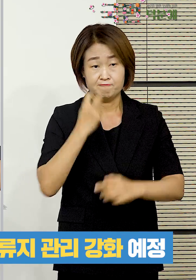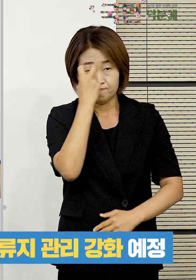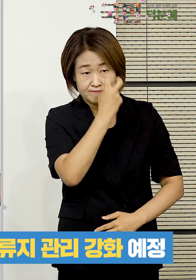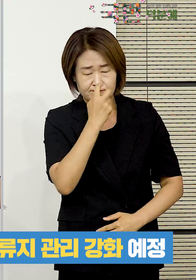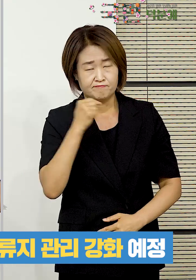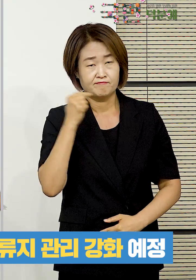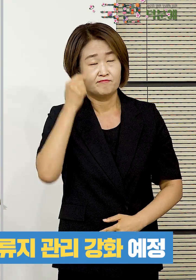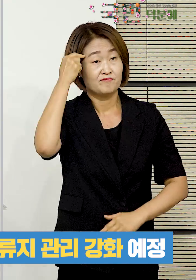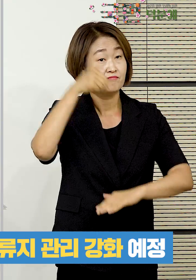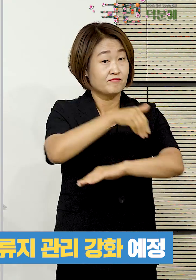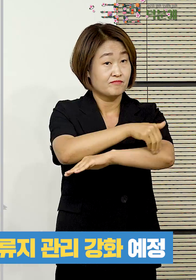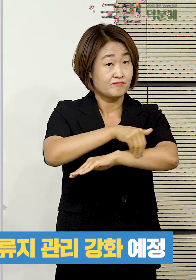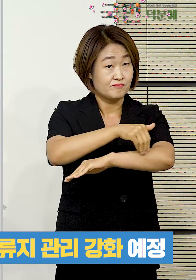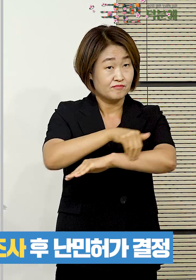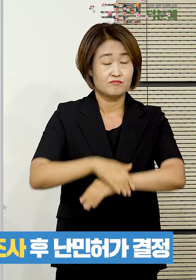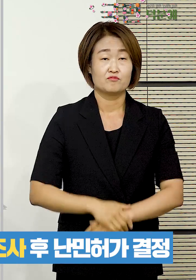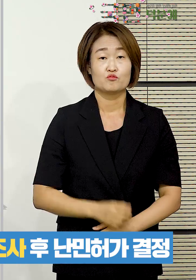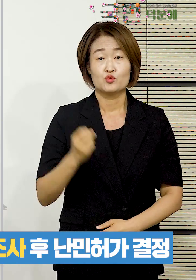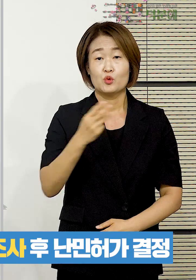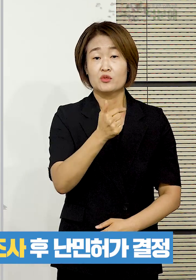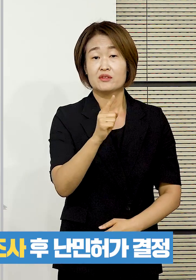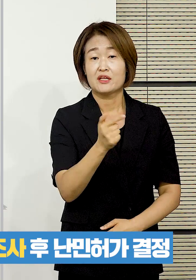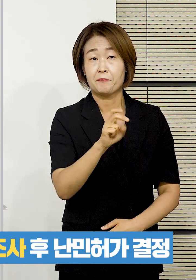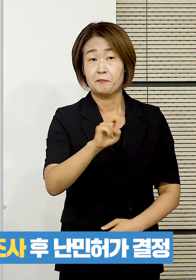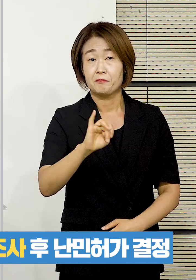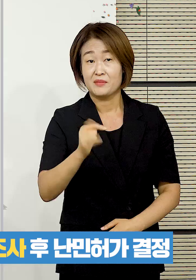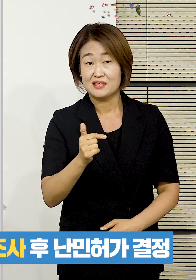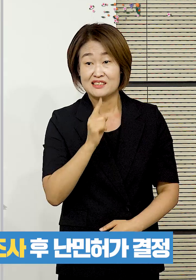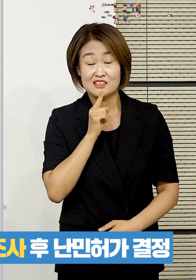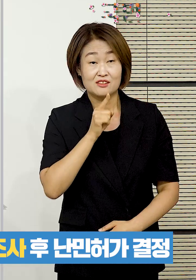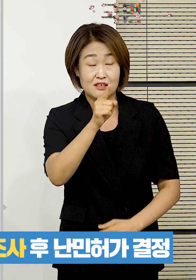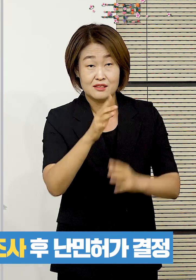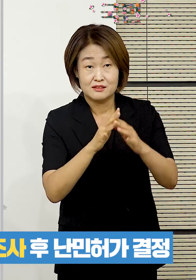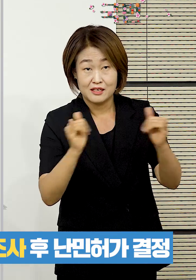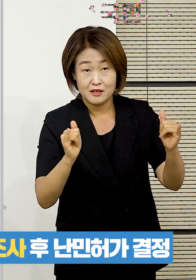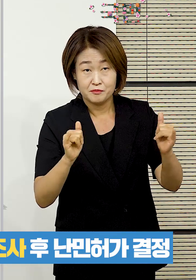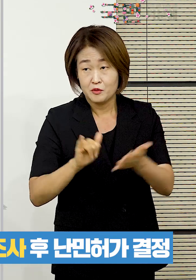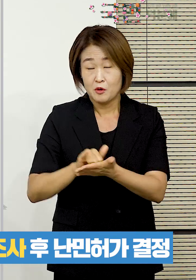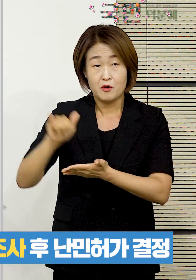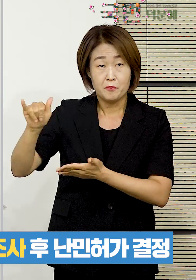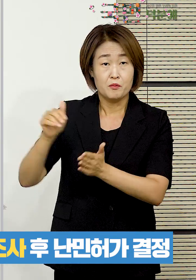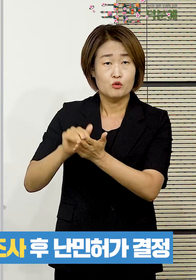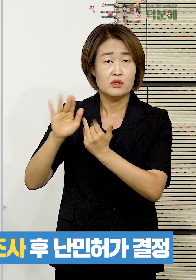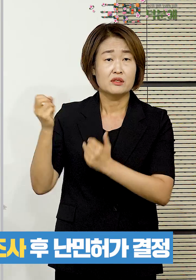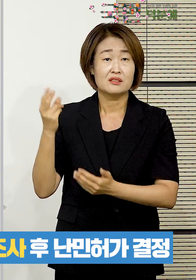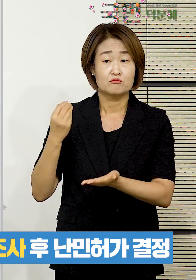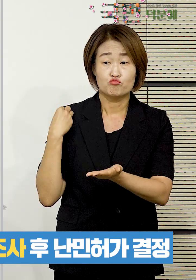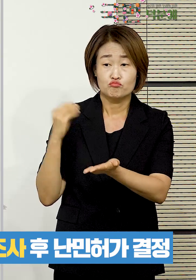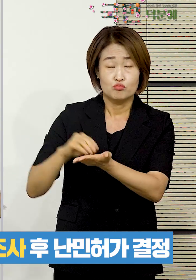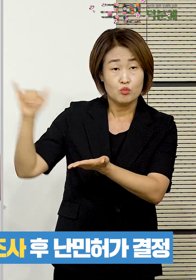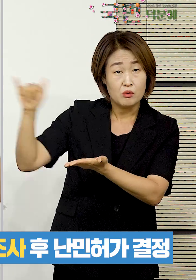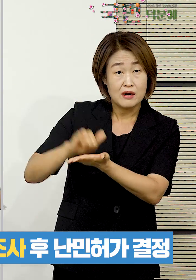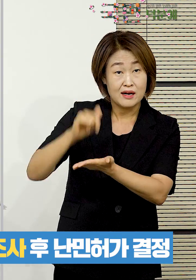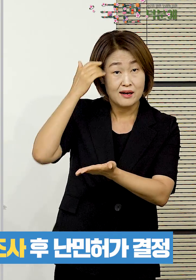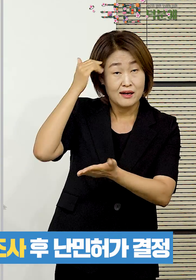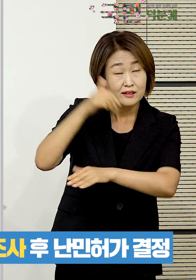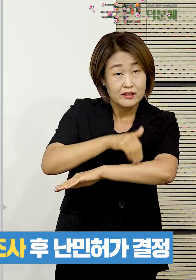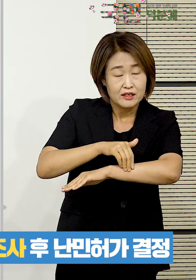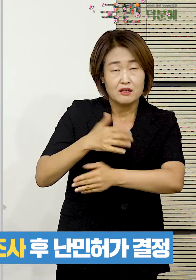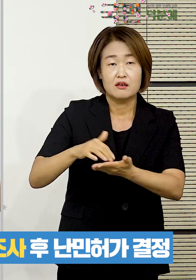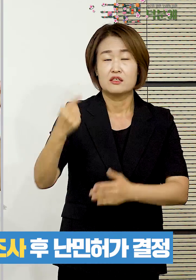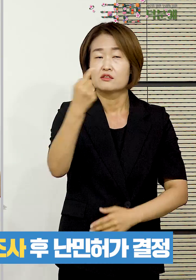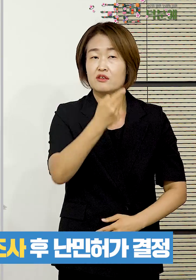강화할 예정입니다. 아울러 난민 신청자 중 출국했다가 재입국 예정인 1천여 명에